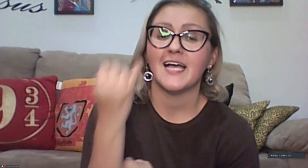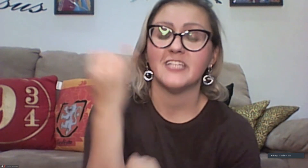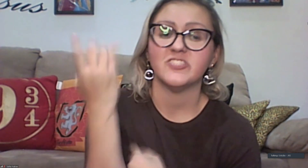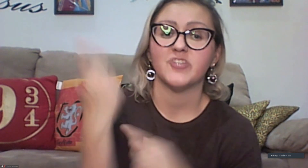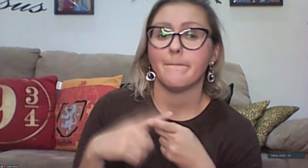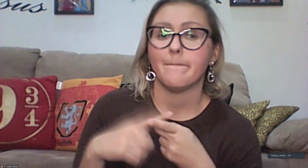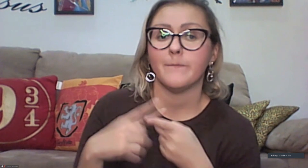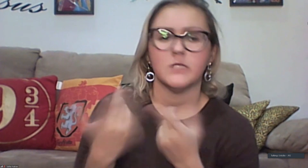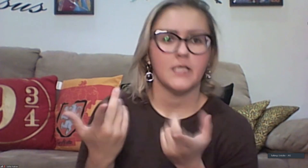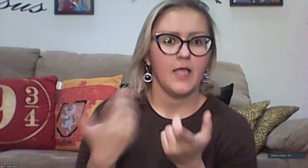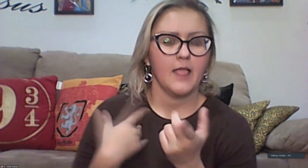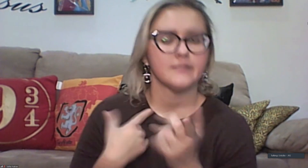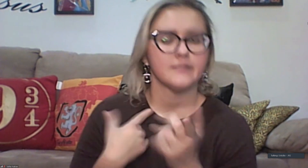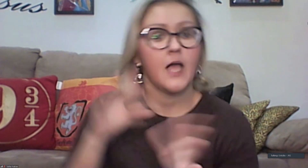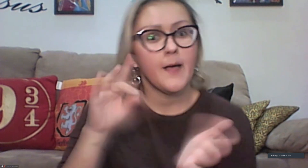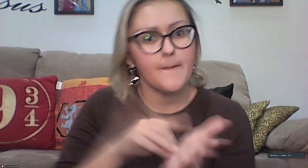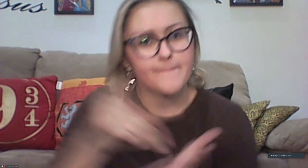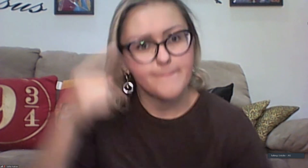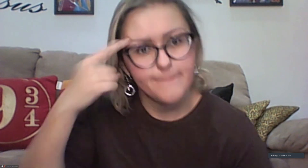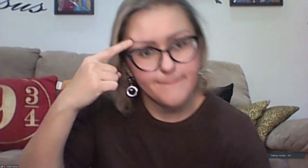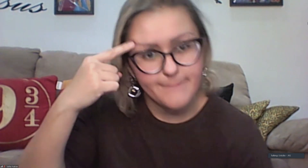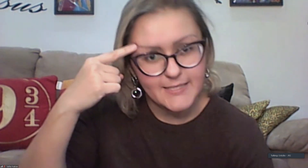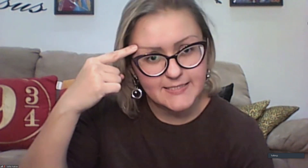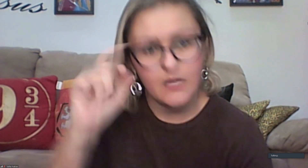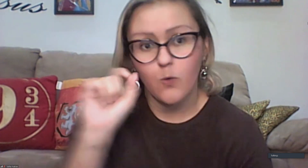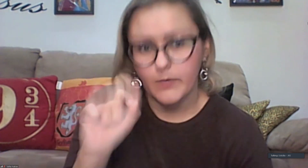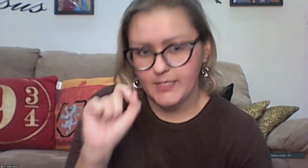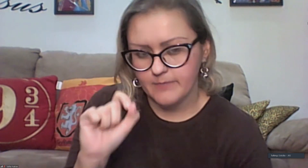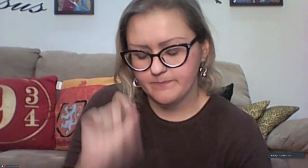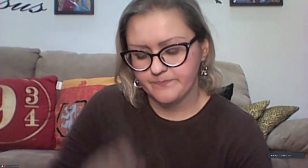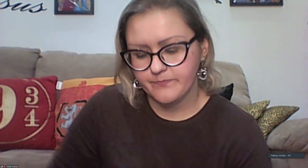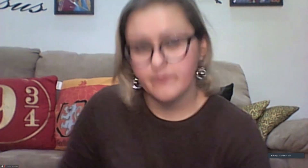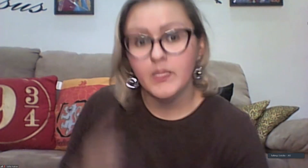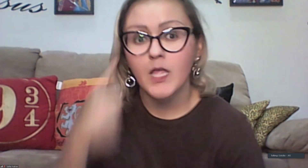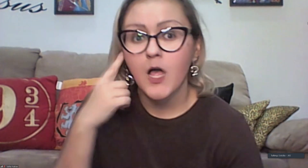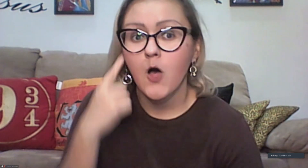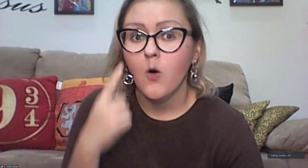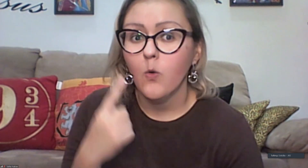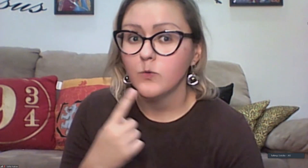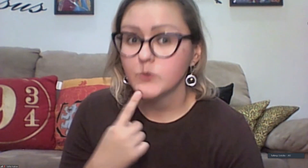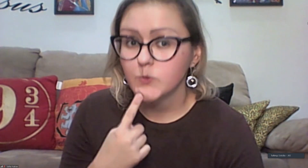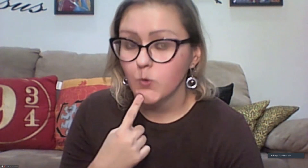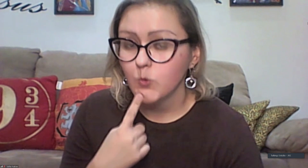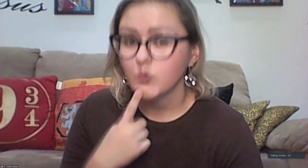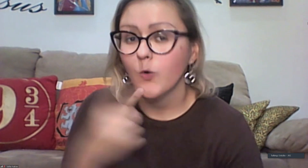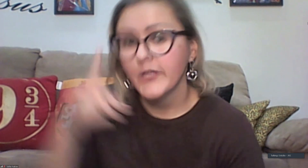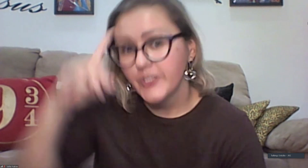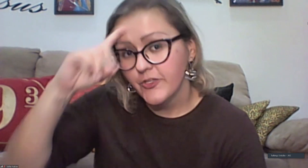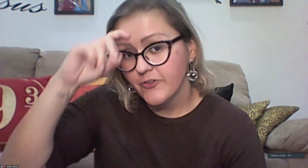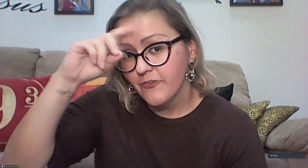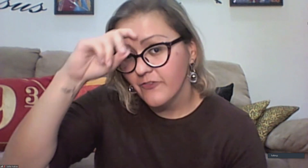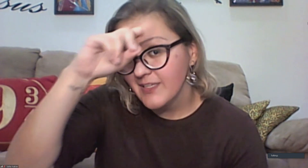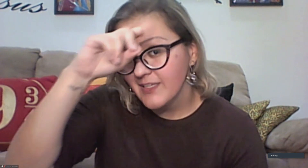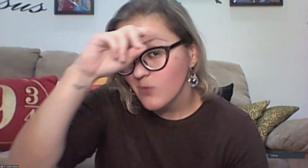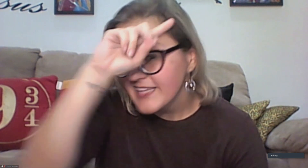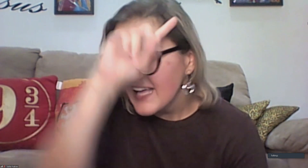porque é muito importante. Pensa o quê? Vamos lá. O surdo, a dificuldade que se